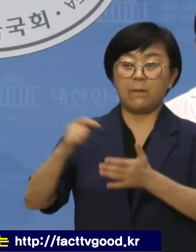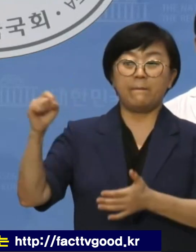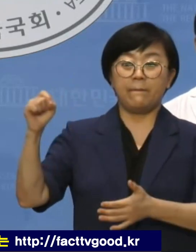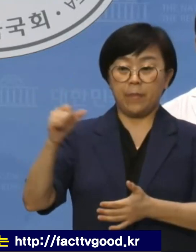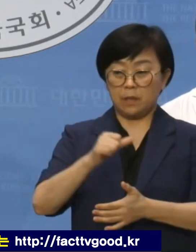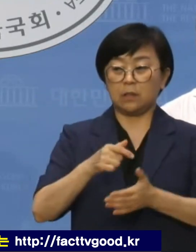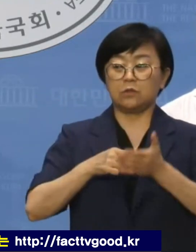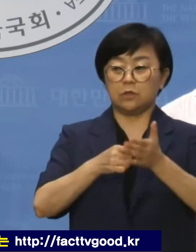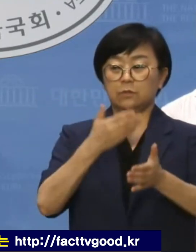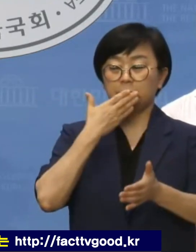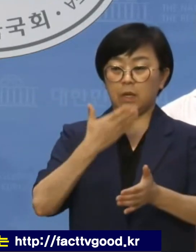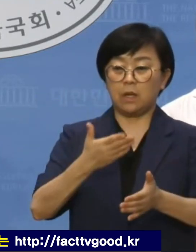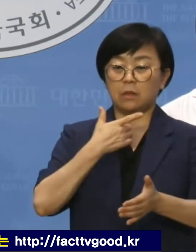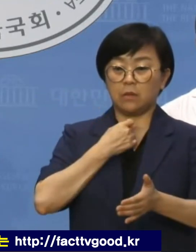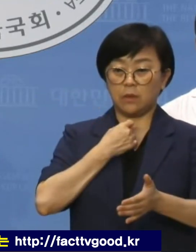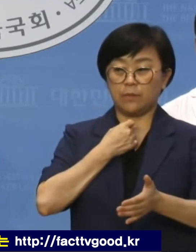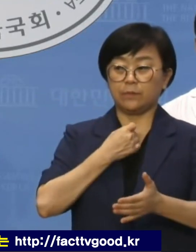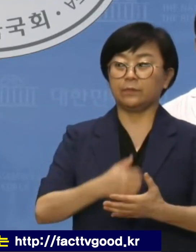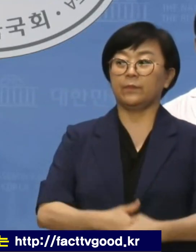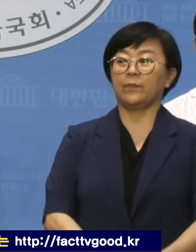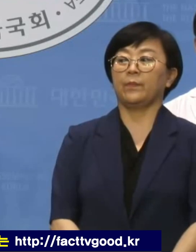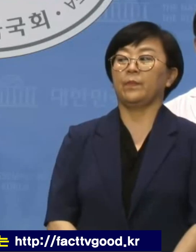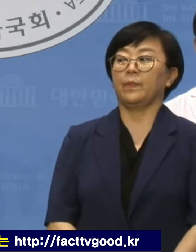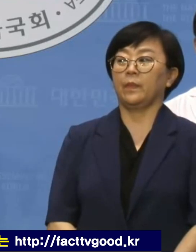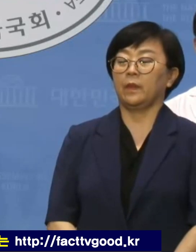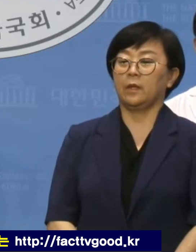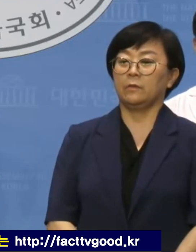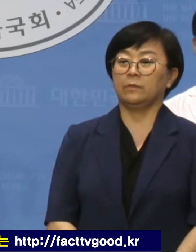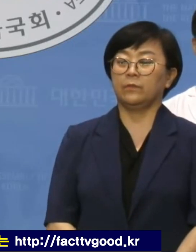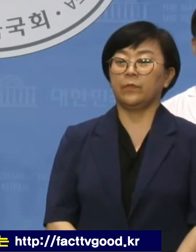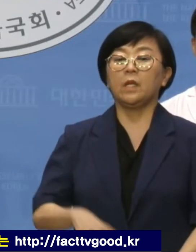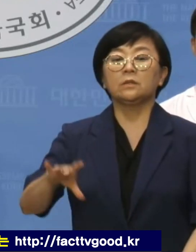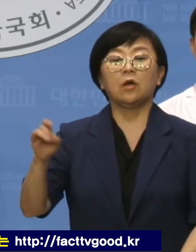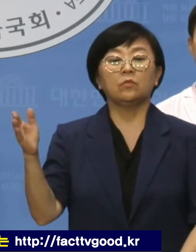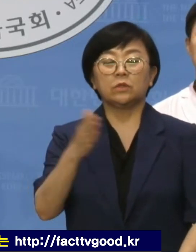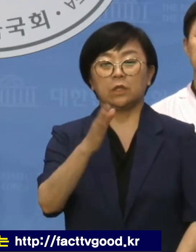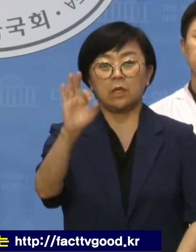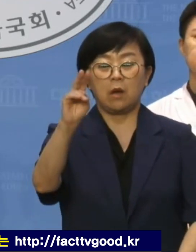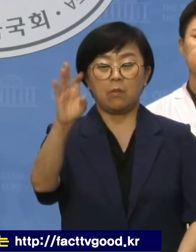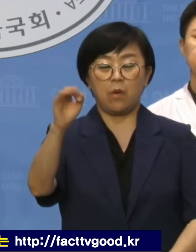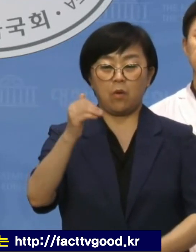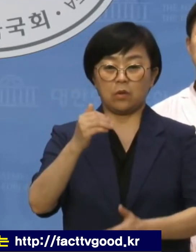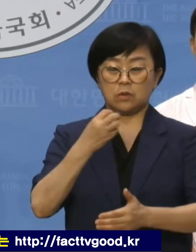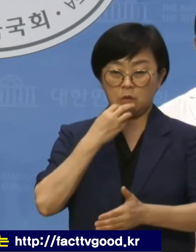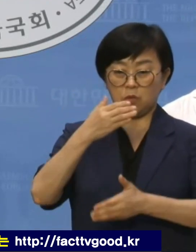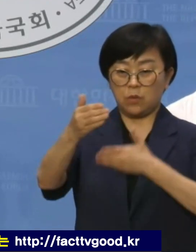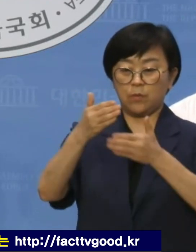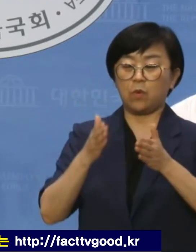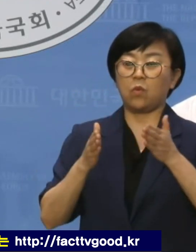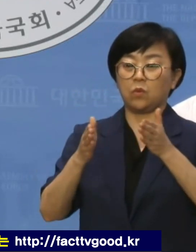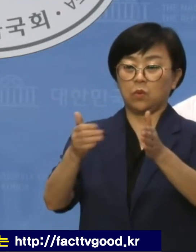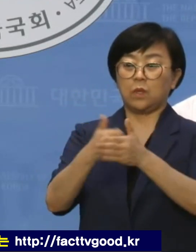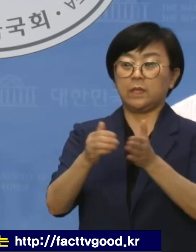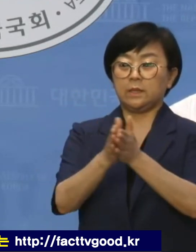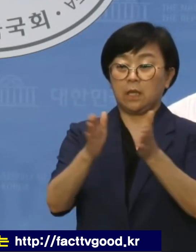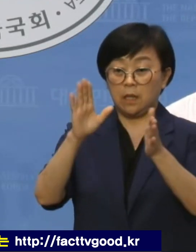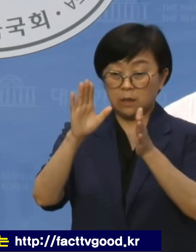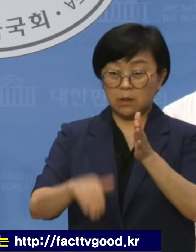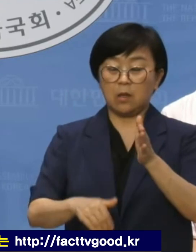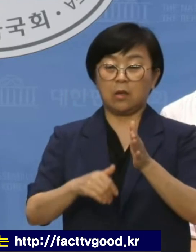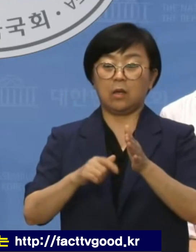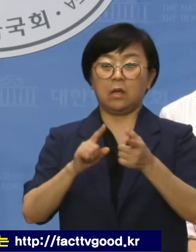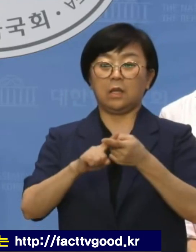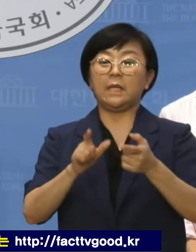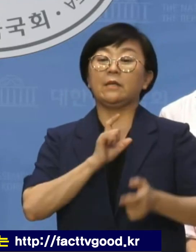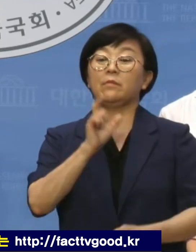신속히 추진되기를 희망합니다. 애초에 서울 양평 고속도로가 처음 시작하려고 할 때